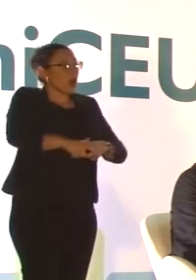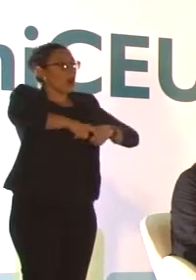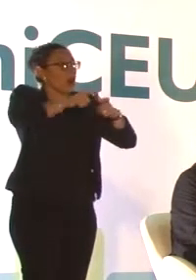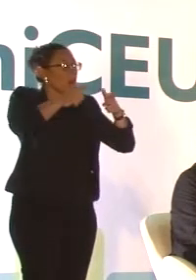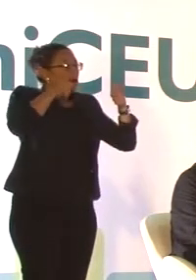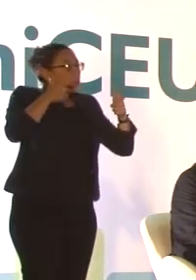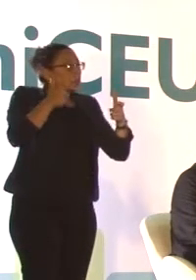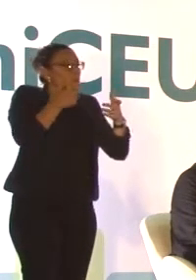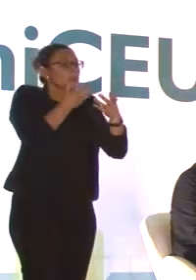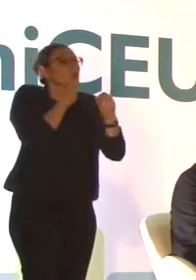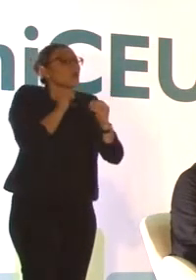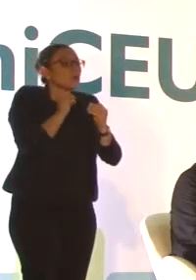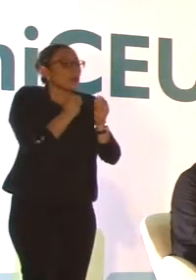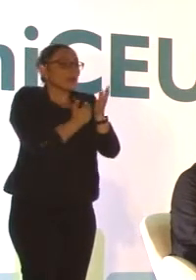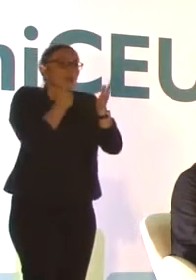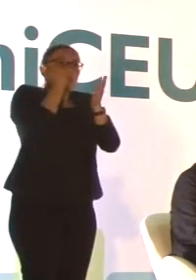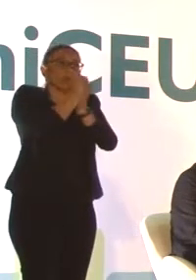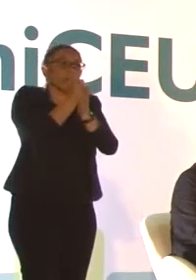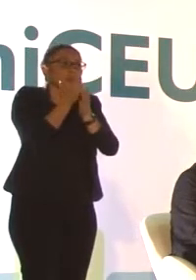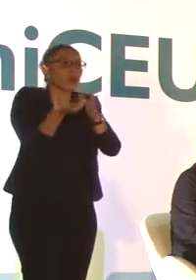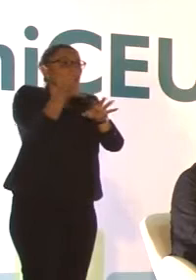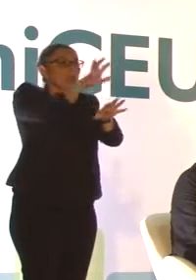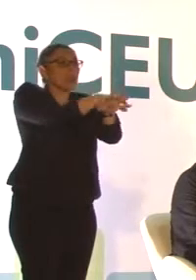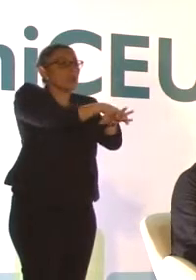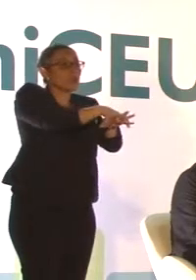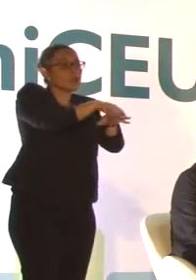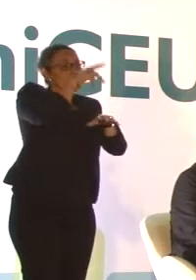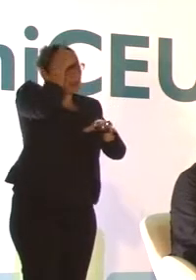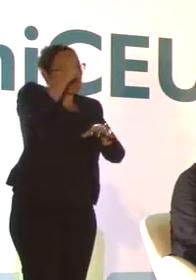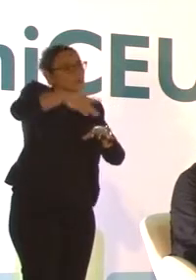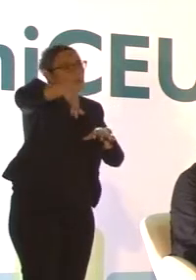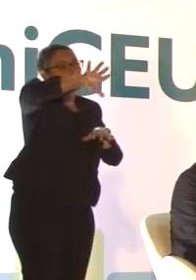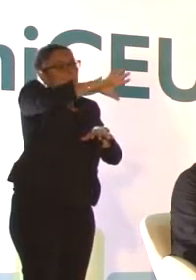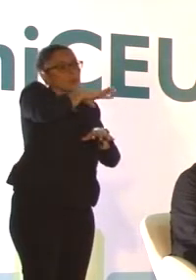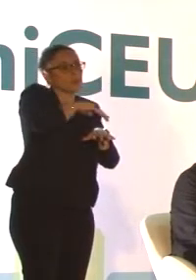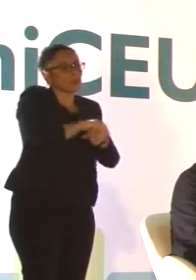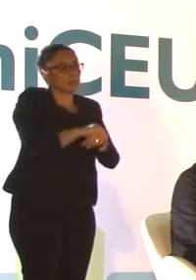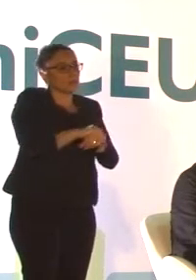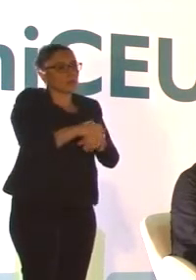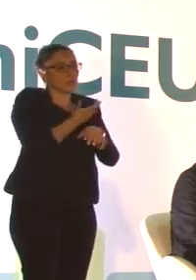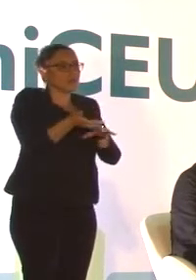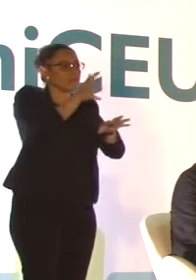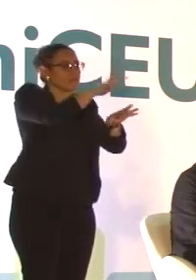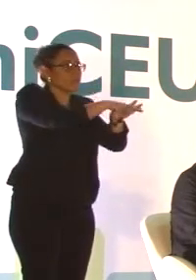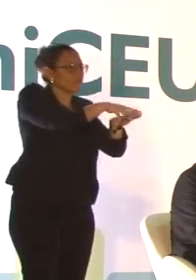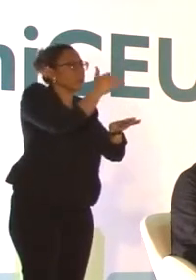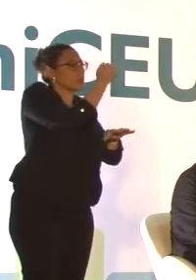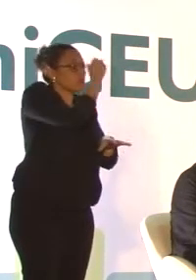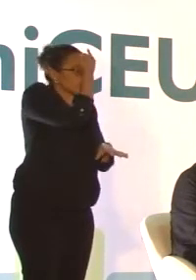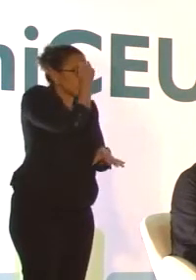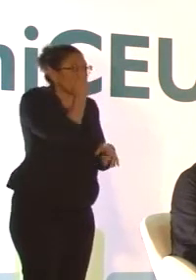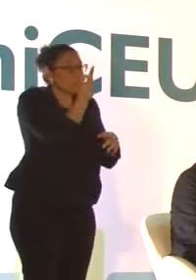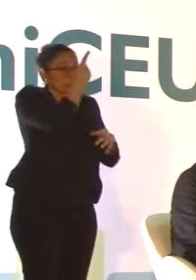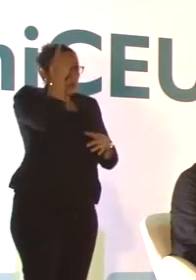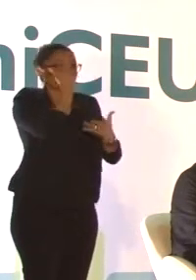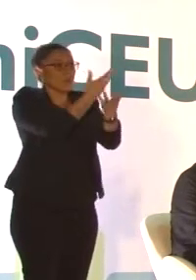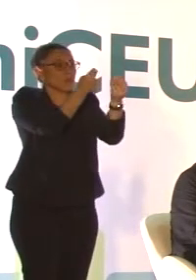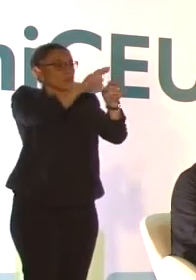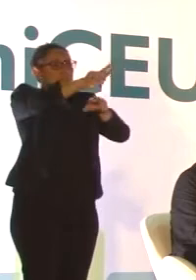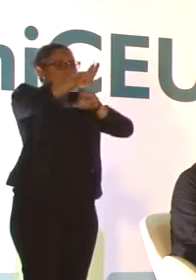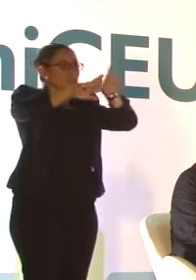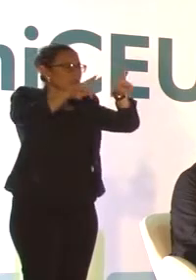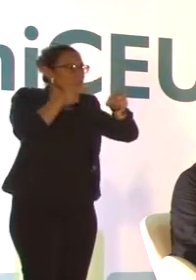a possibilidade de inclusão das pessoas e a possibilidade de que as pessoas tenham